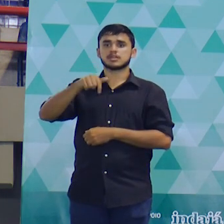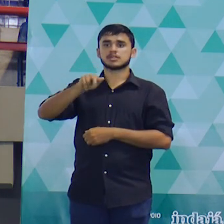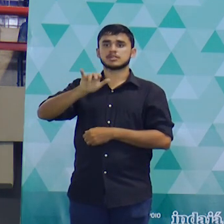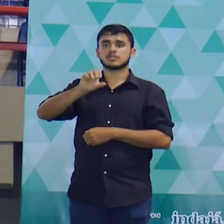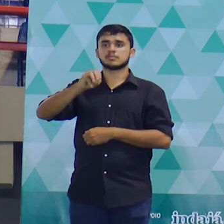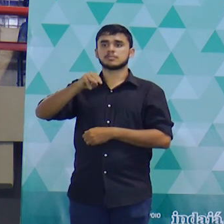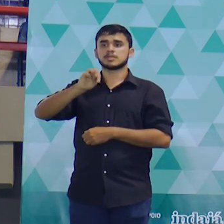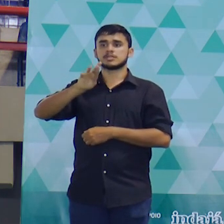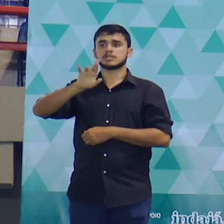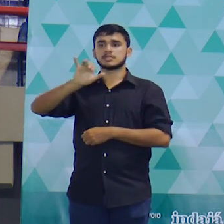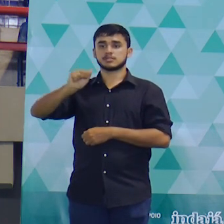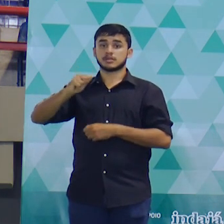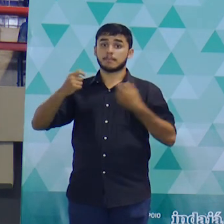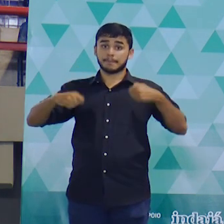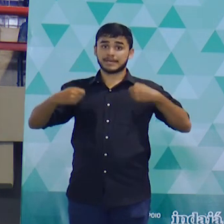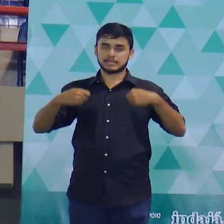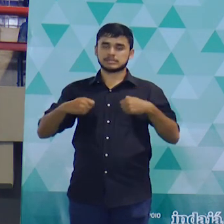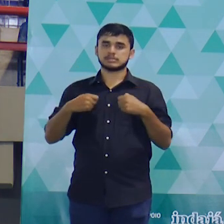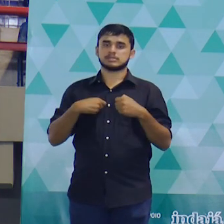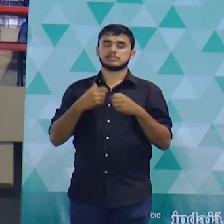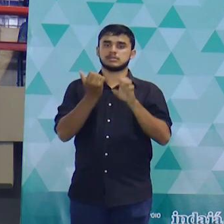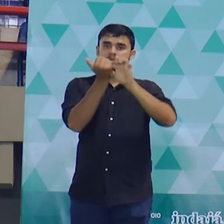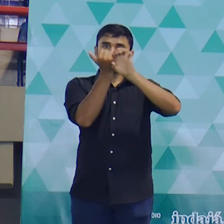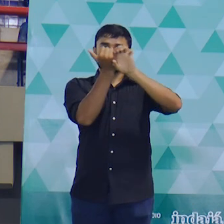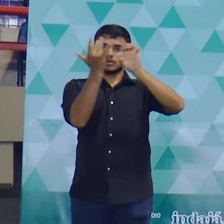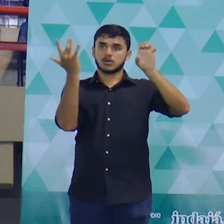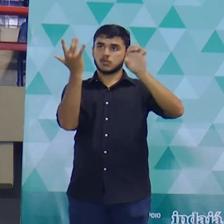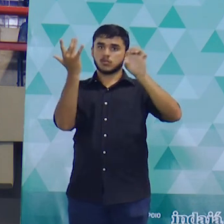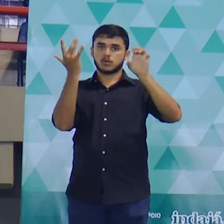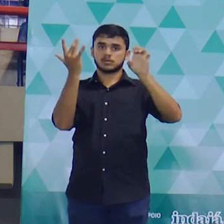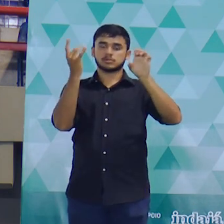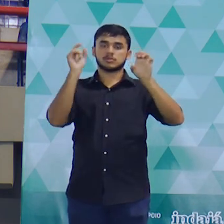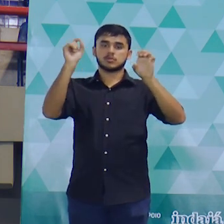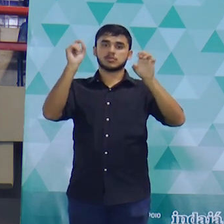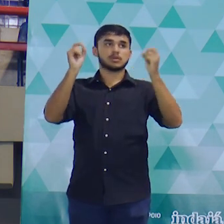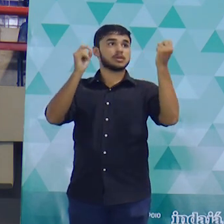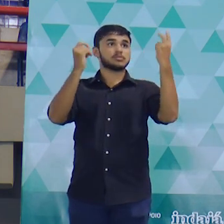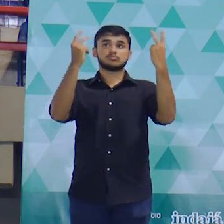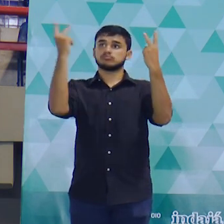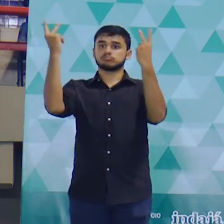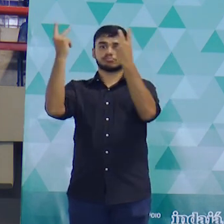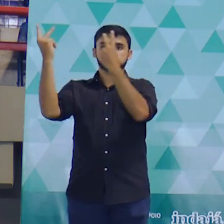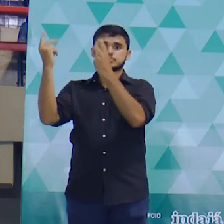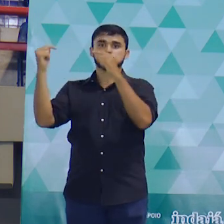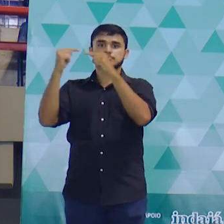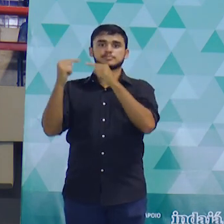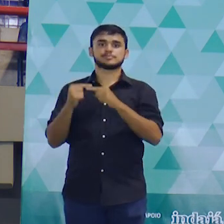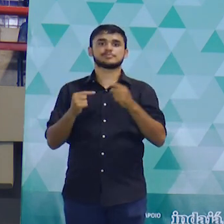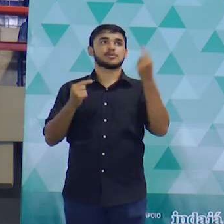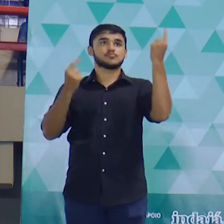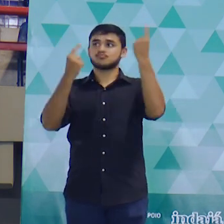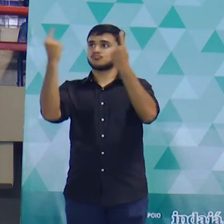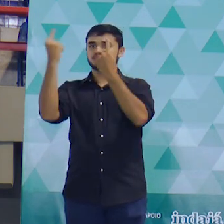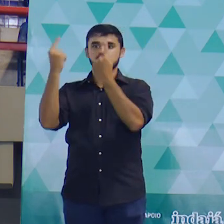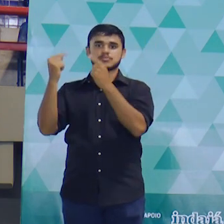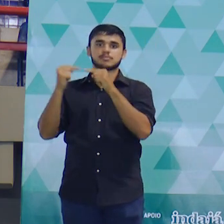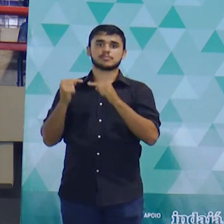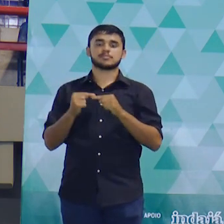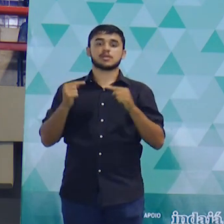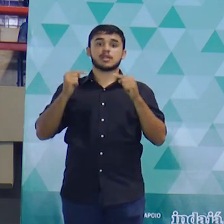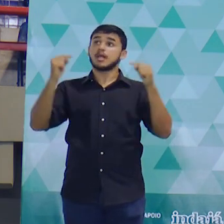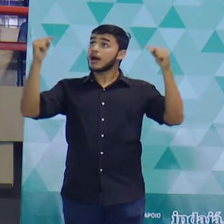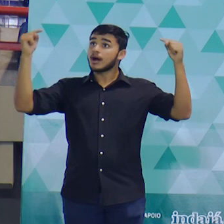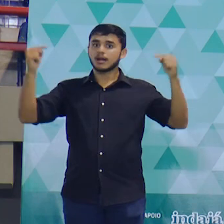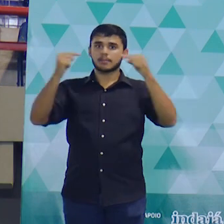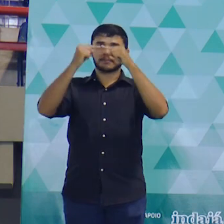estou precisando de uma equação balanceada, eu preciso identificar quem são os envolvidos no problema. Os envolvidos no problema